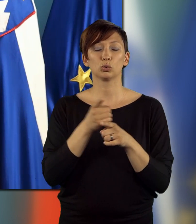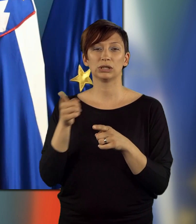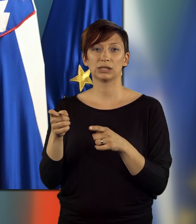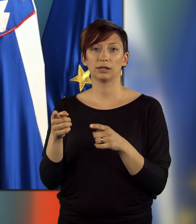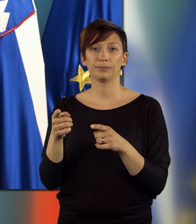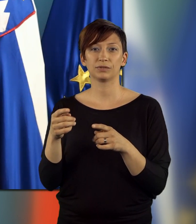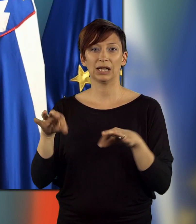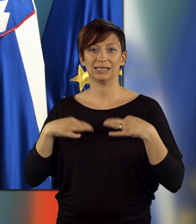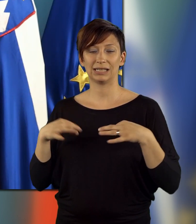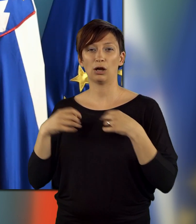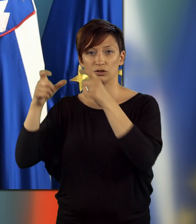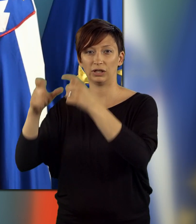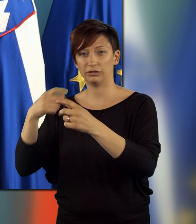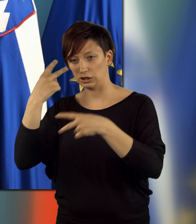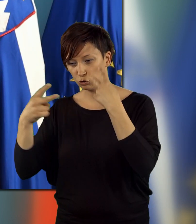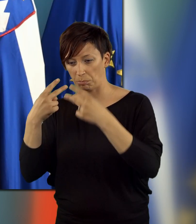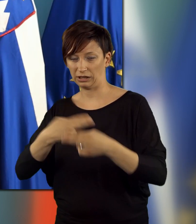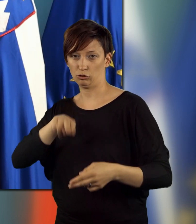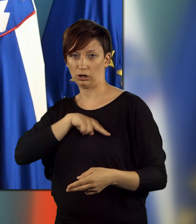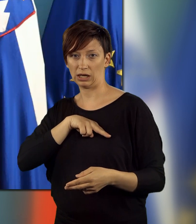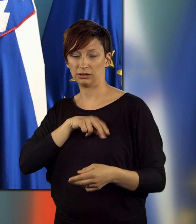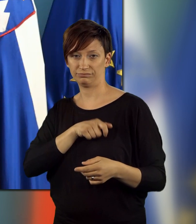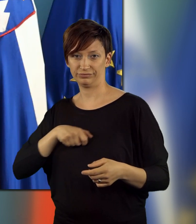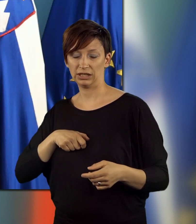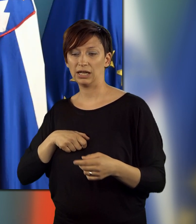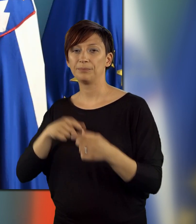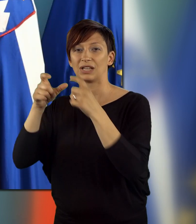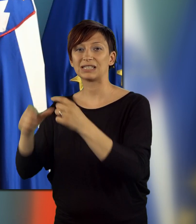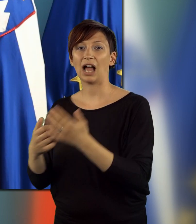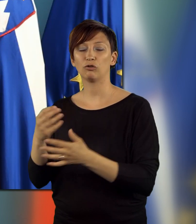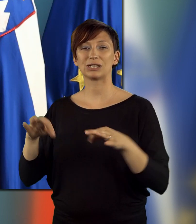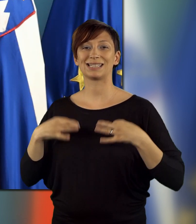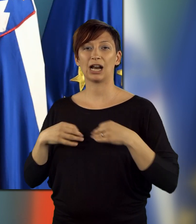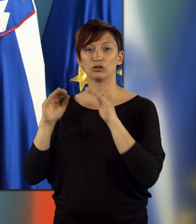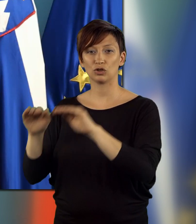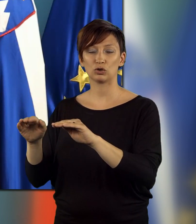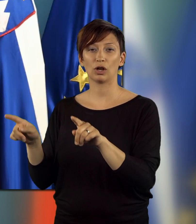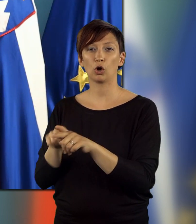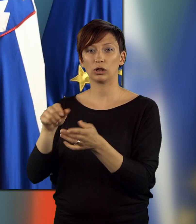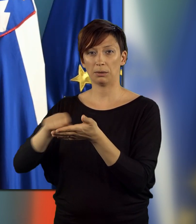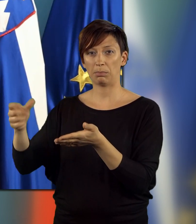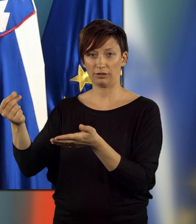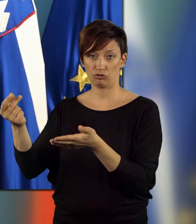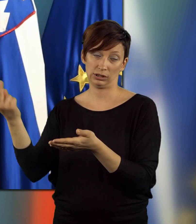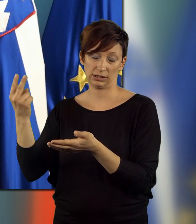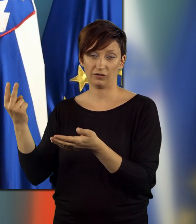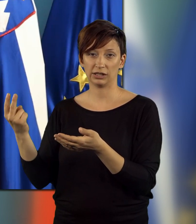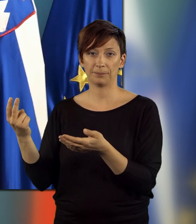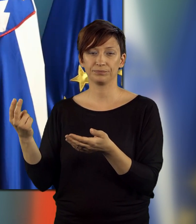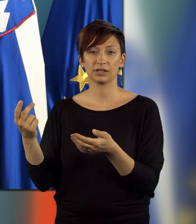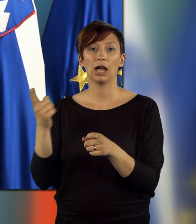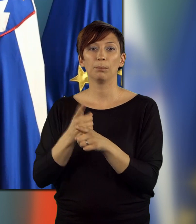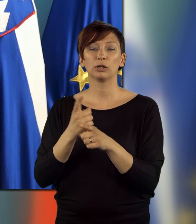tudi zdravstvenega inšpektorata, Zavoda za zdravstveno zavarovanje kot plačnika seveda,